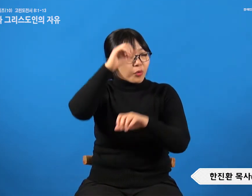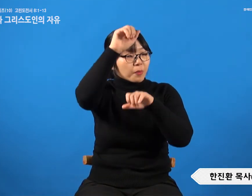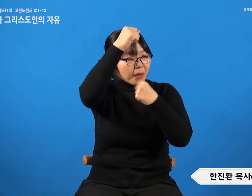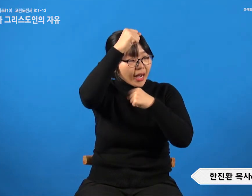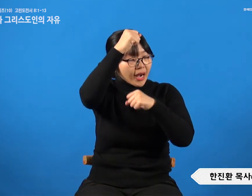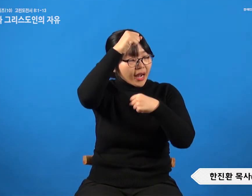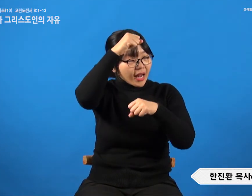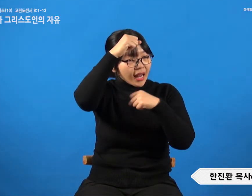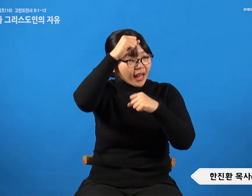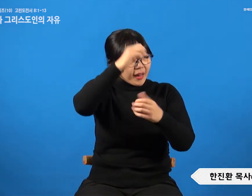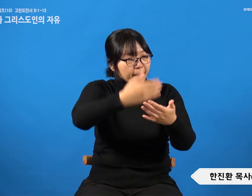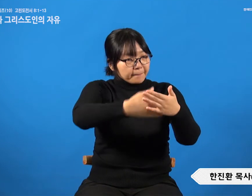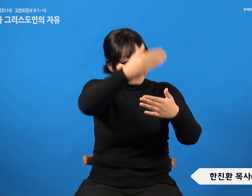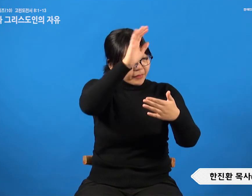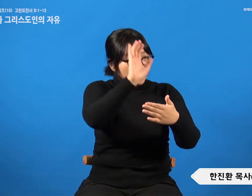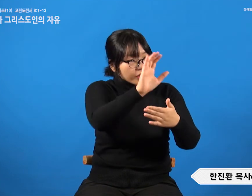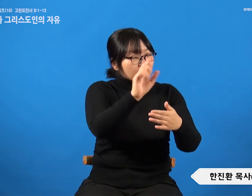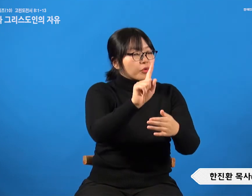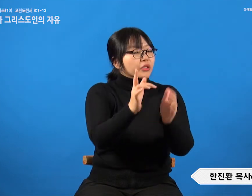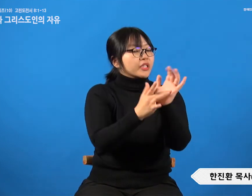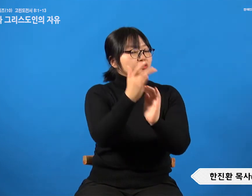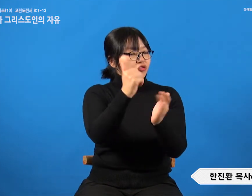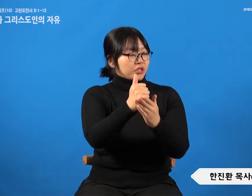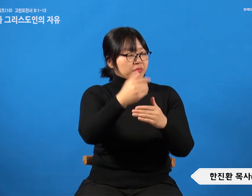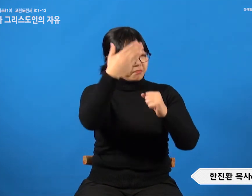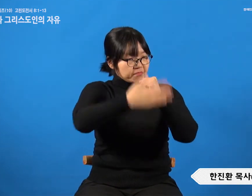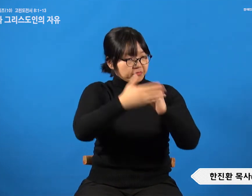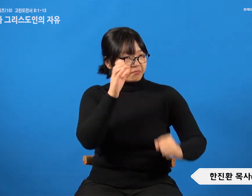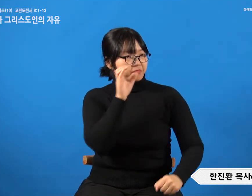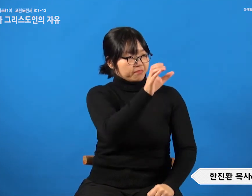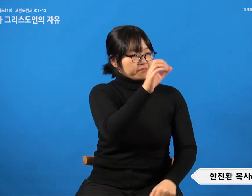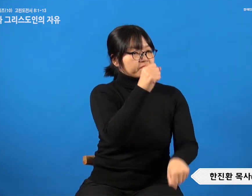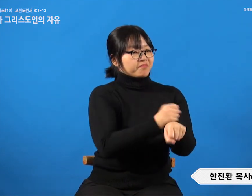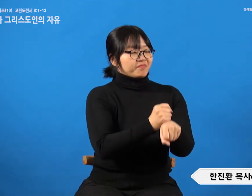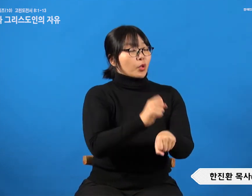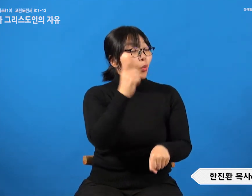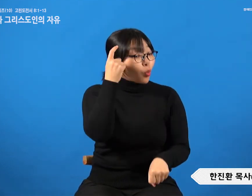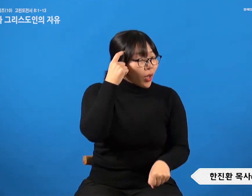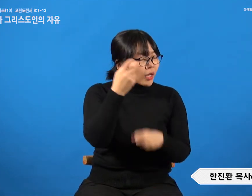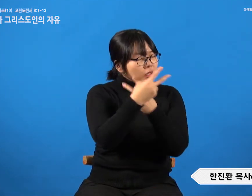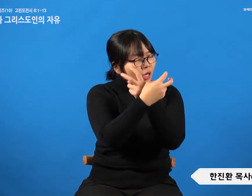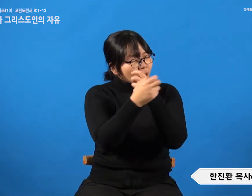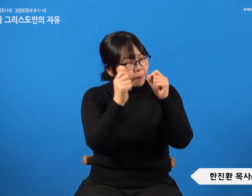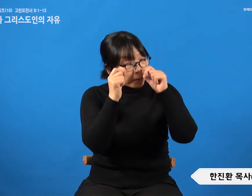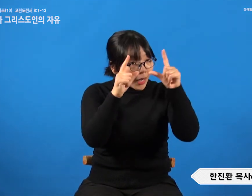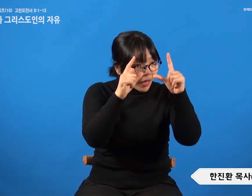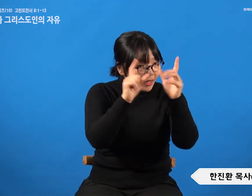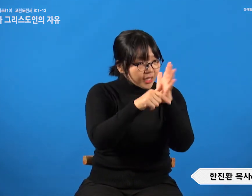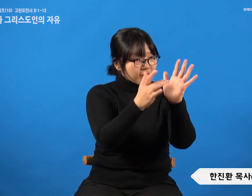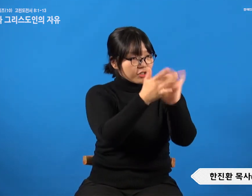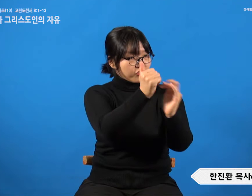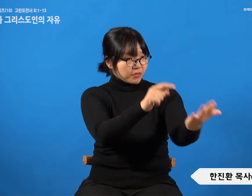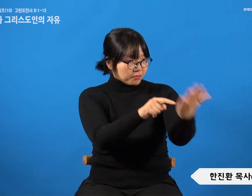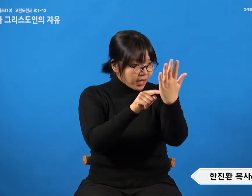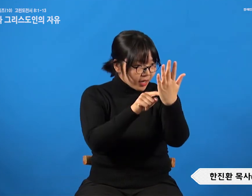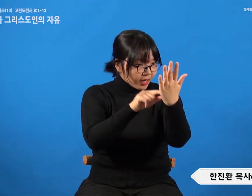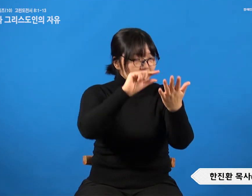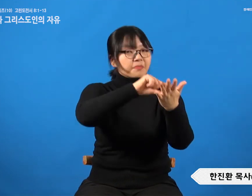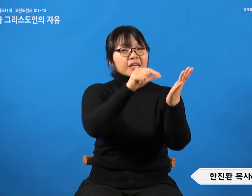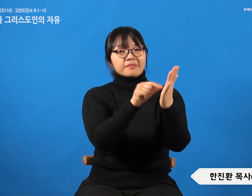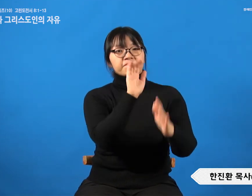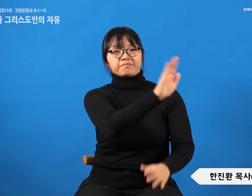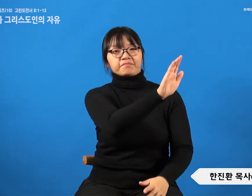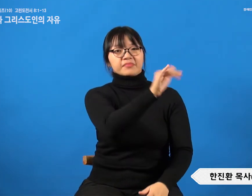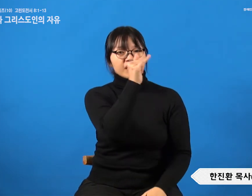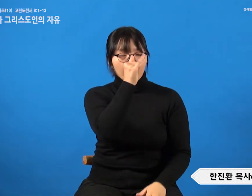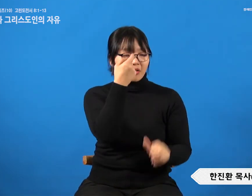다리 발치에는 예수님 사진을 꼭 걸어 놓으세요. 자다가 눈을 딱 뜨면 예수님 사진이 바로 보이도록 예수님 사진을